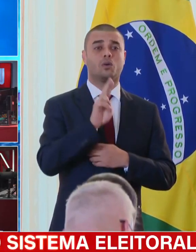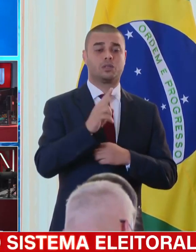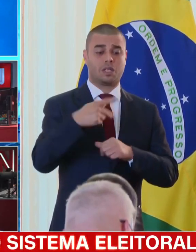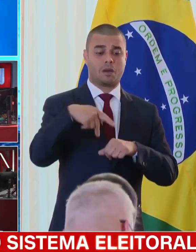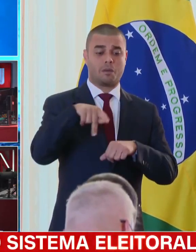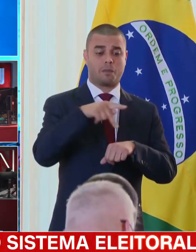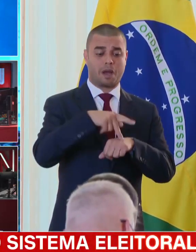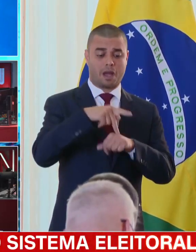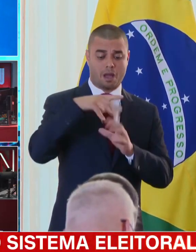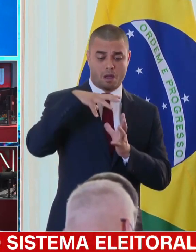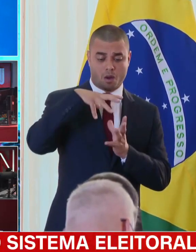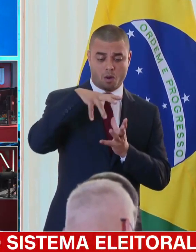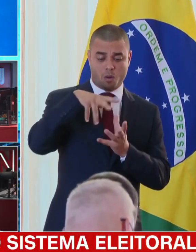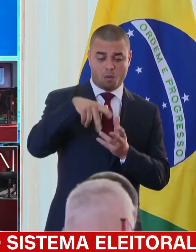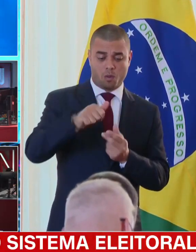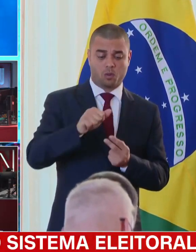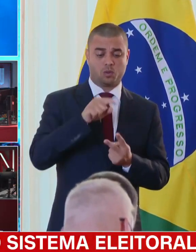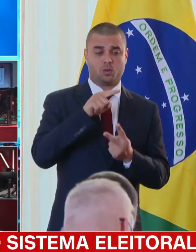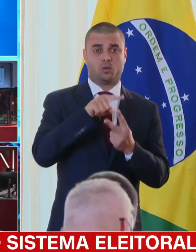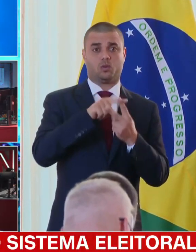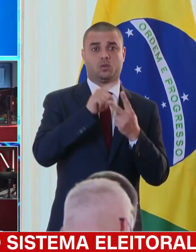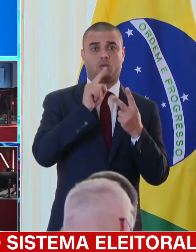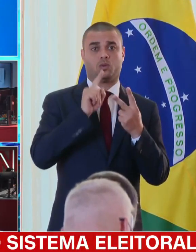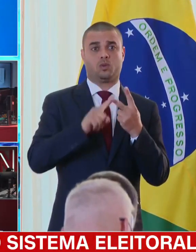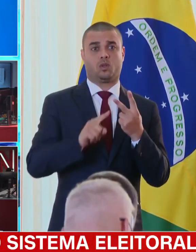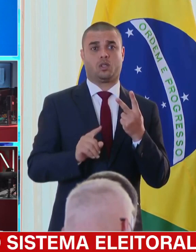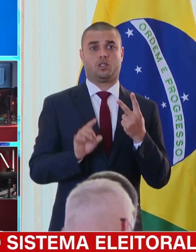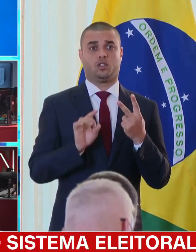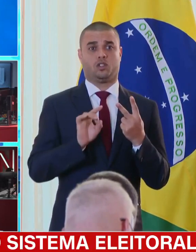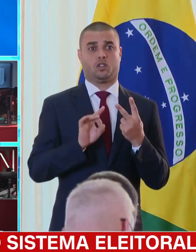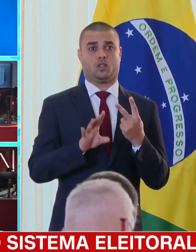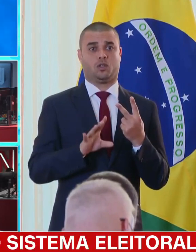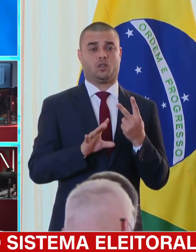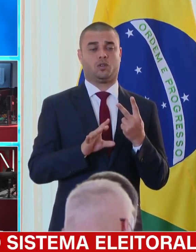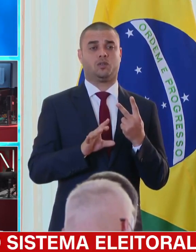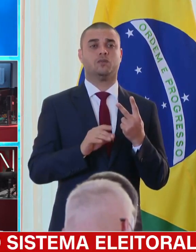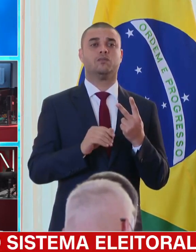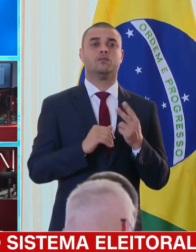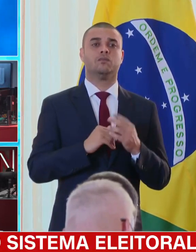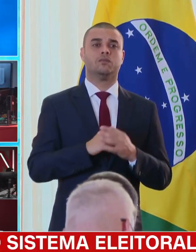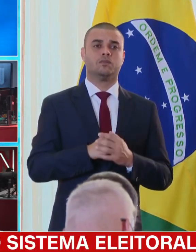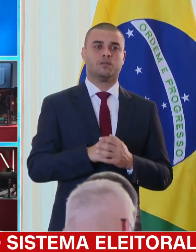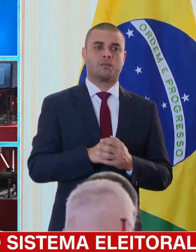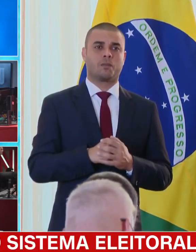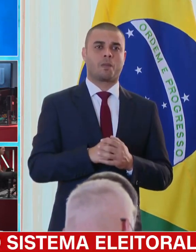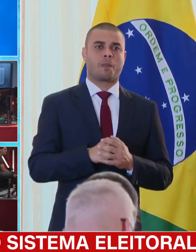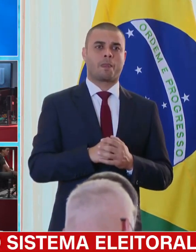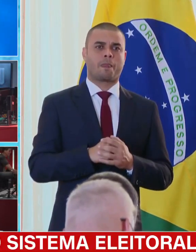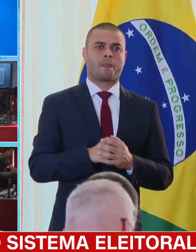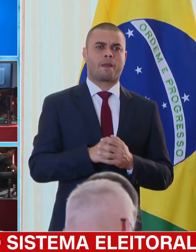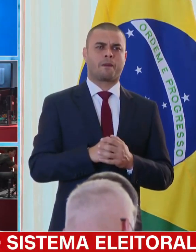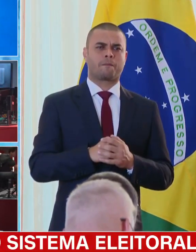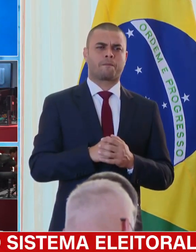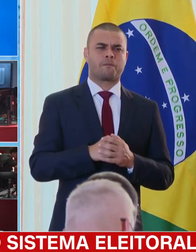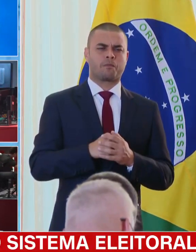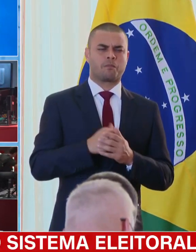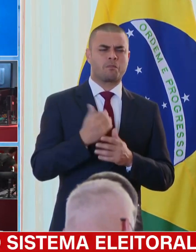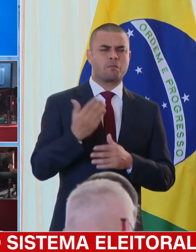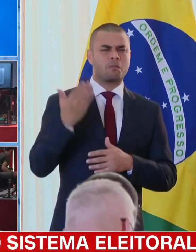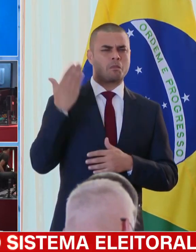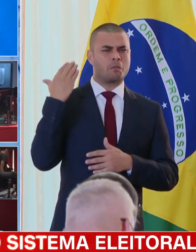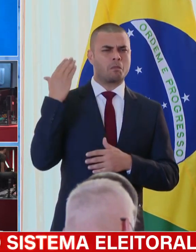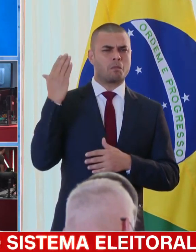ele o faz no período de proximidade com a eleição com a intenção sim G desenformar porque já havia